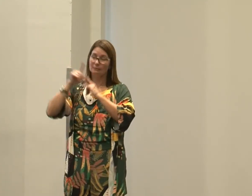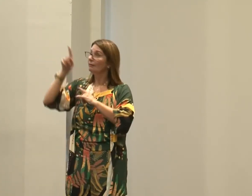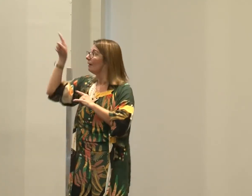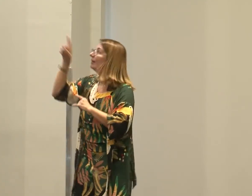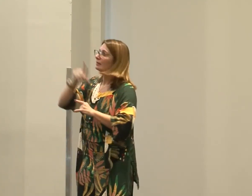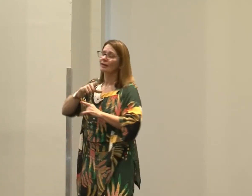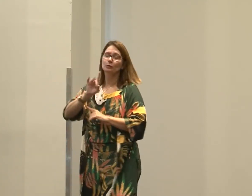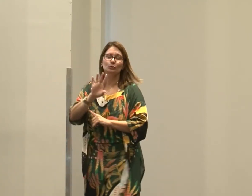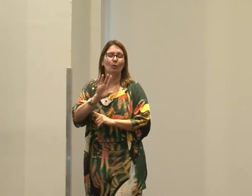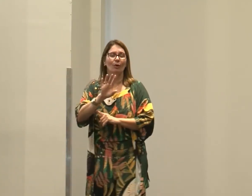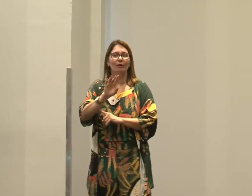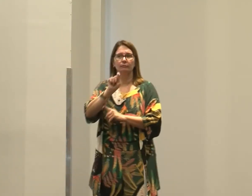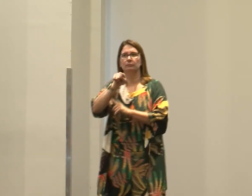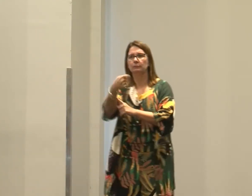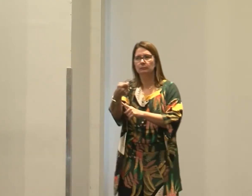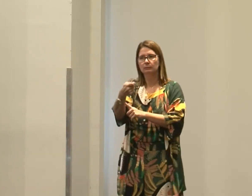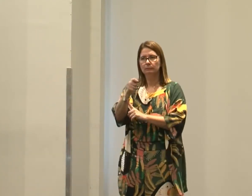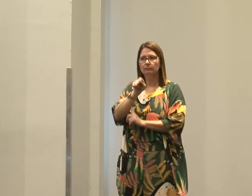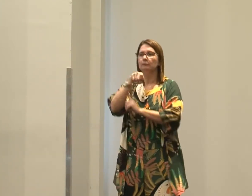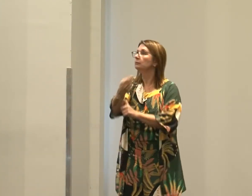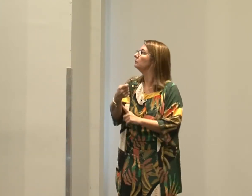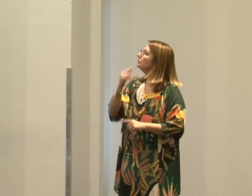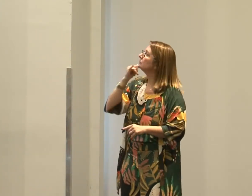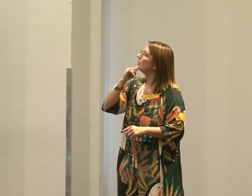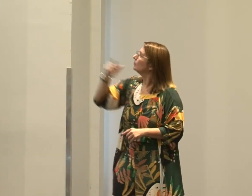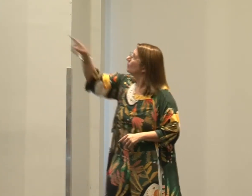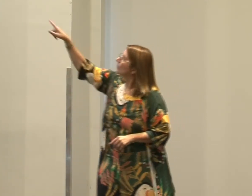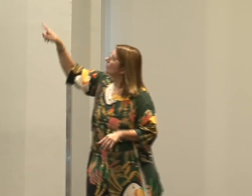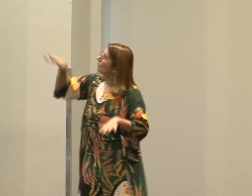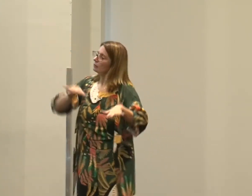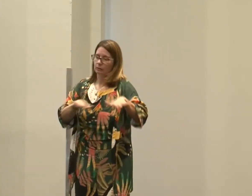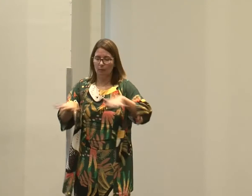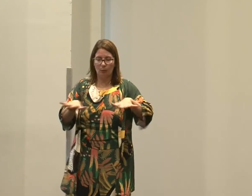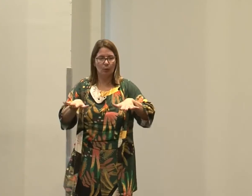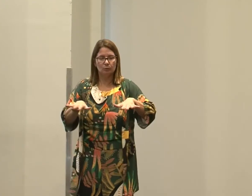Também o dicionário do INES, que tem só o sinal